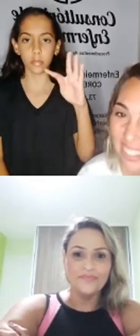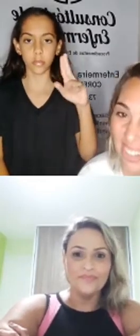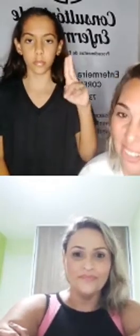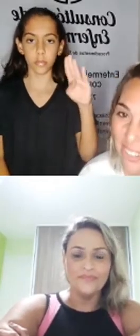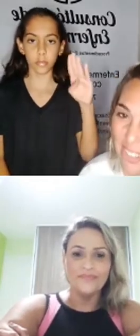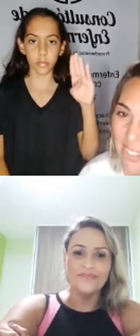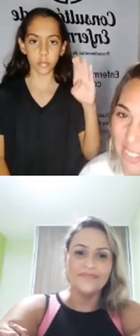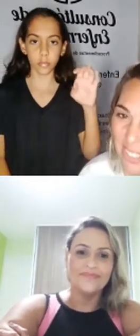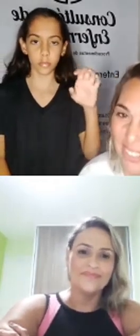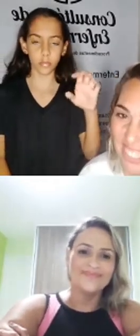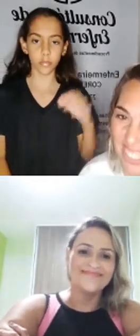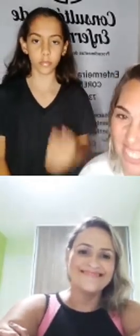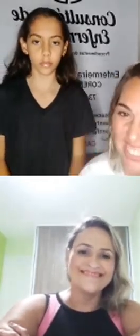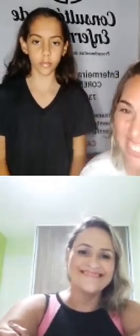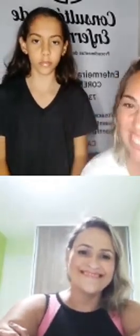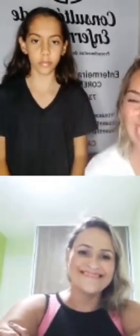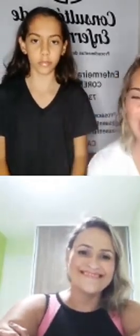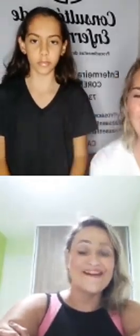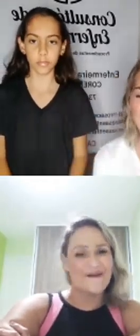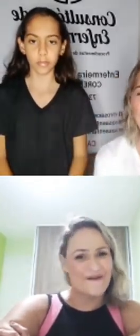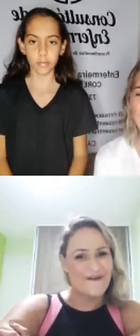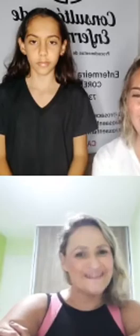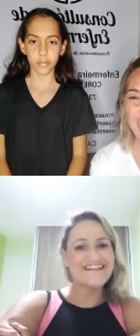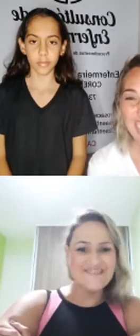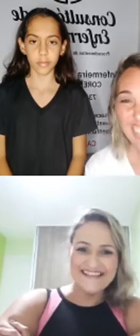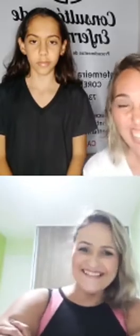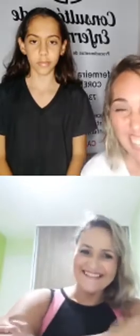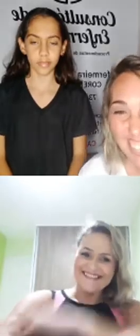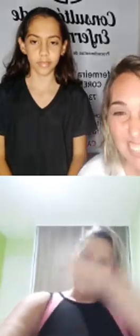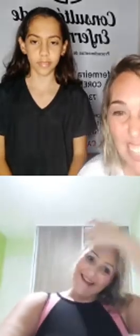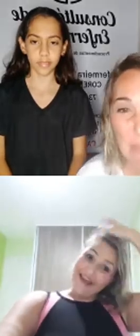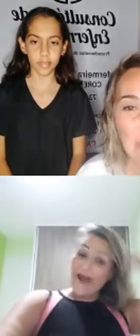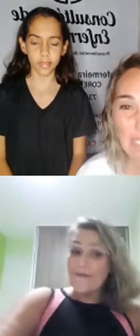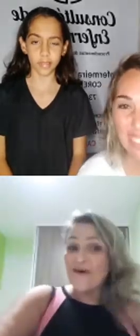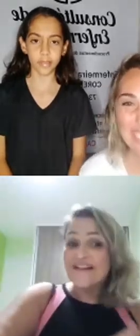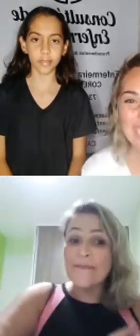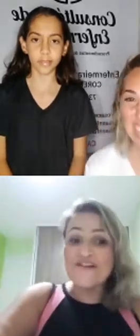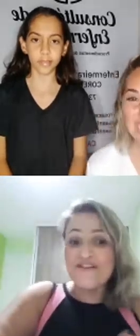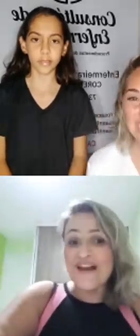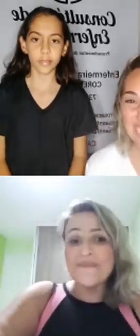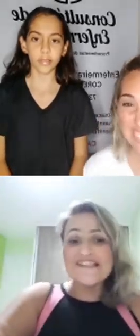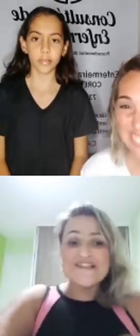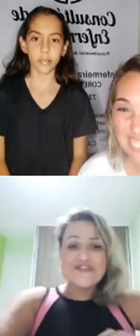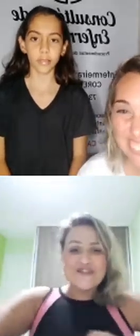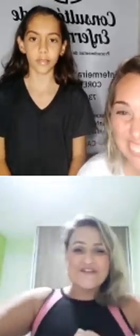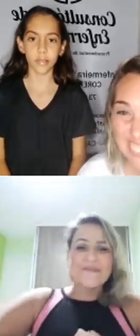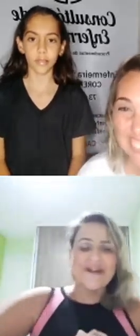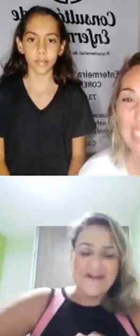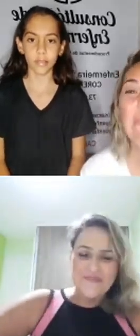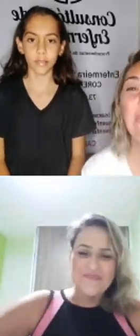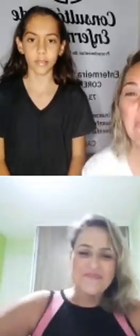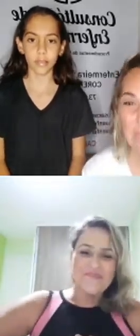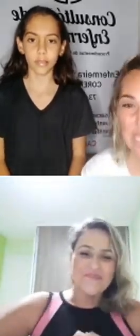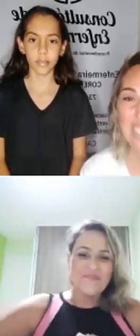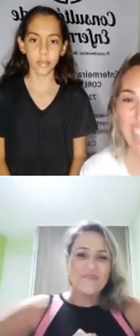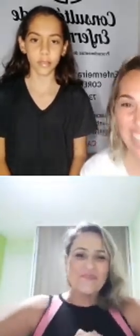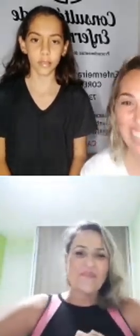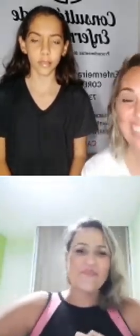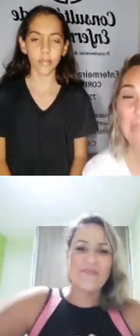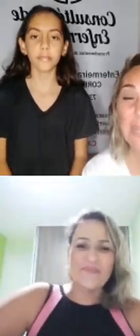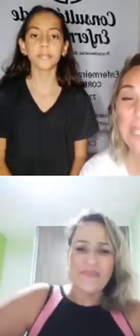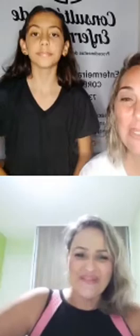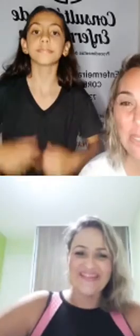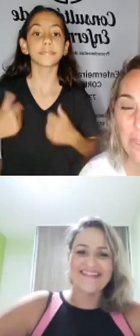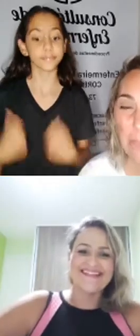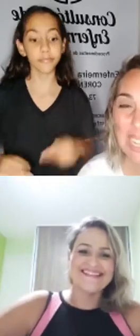um canal no YouTube, doutora Cíntia. Olha, tá vendo? É bom que depois eu vou lá me assistir também. Pois é,